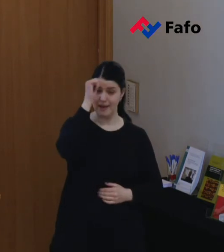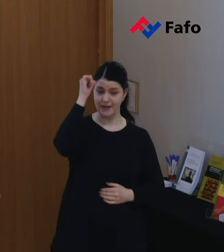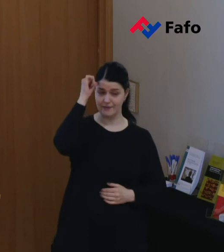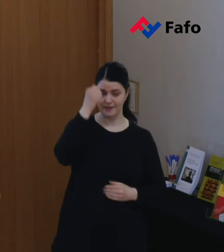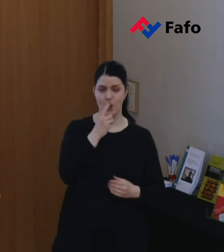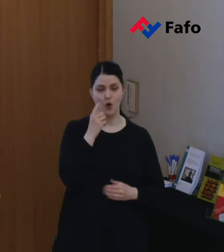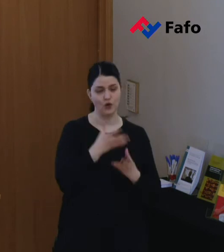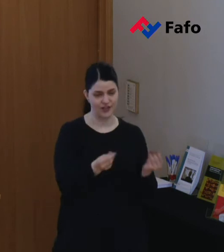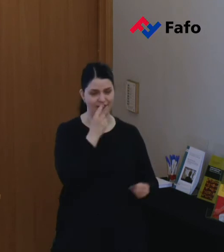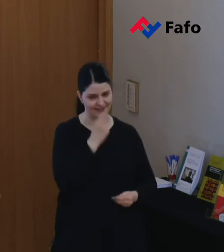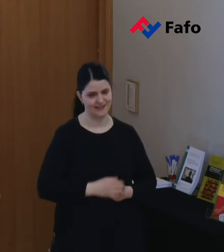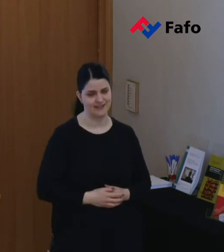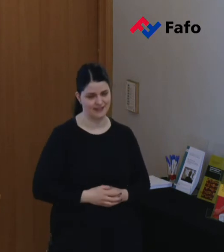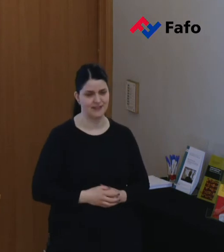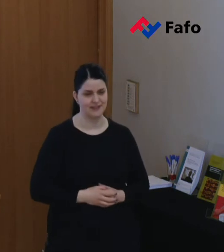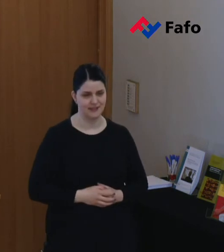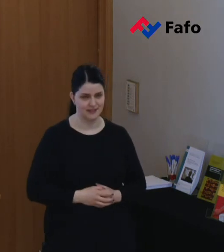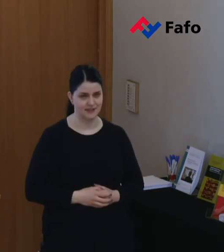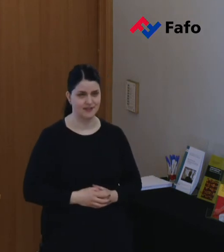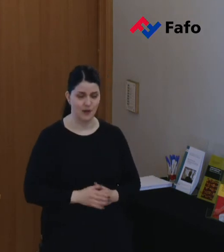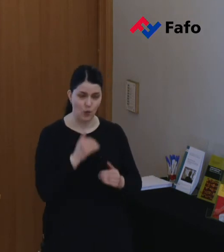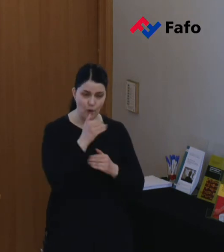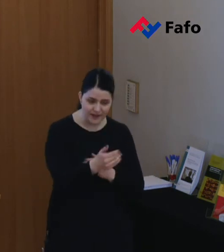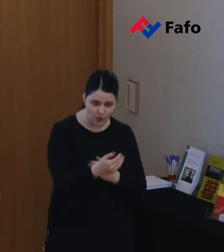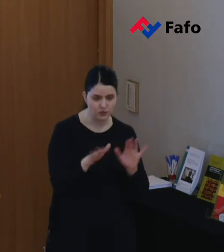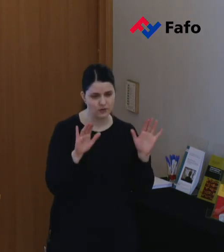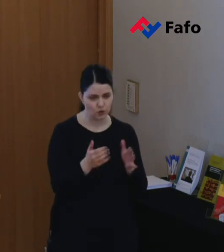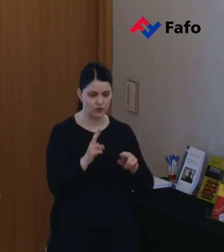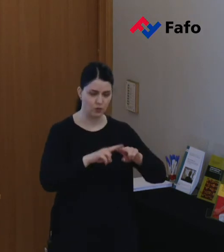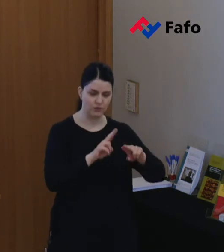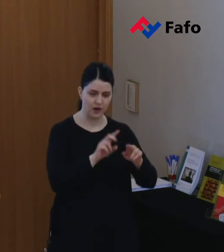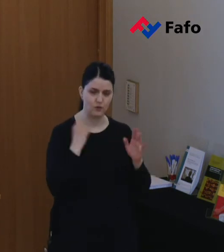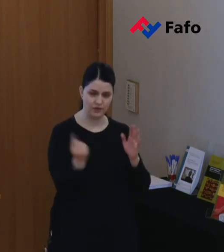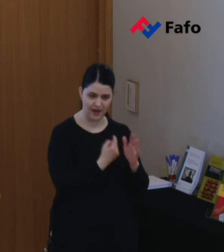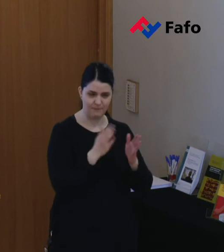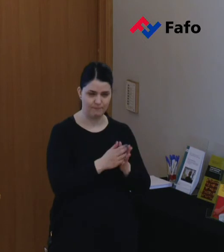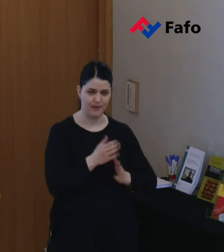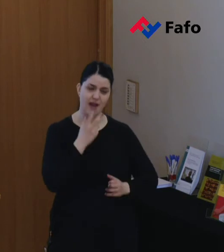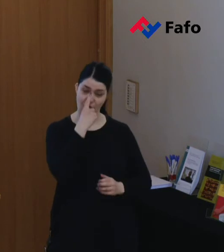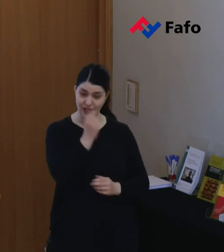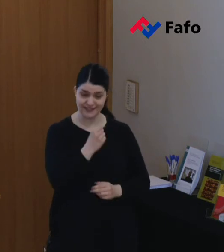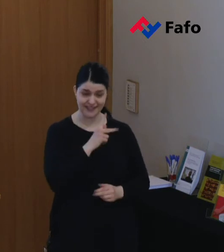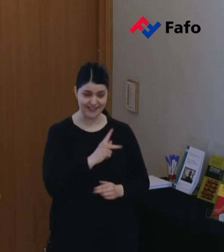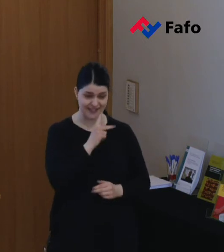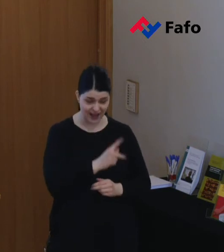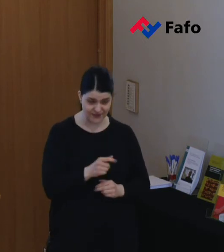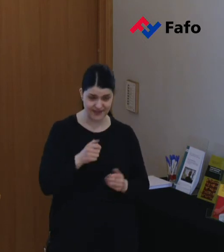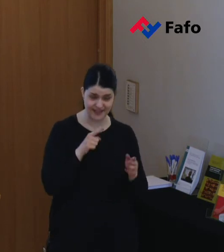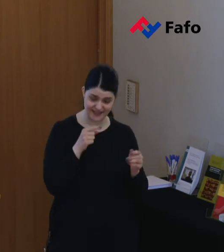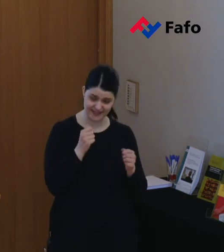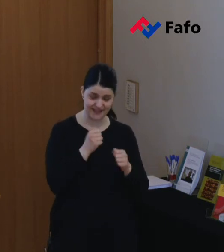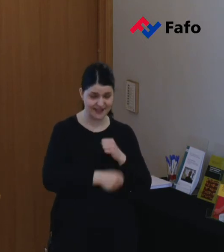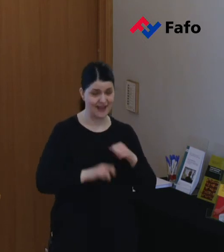Sandnes. Og etter det så har vi da en kort kommentarrunde med Hans Christian Stenby, plansjef i Helse